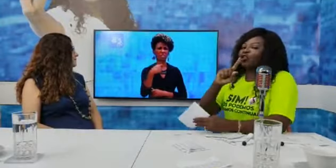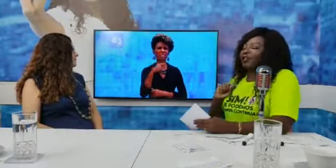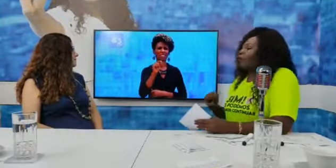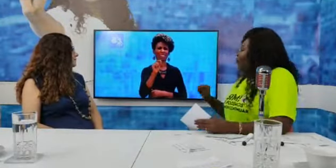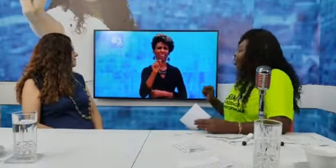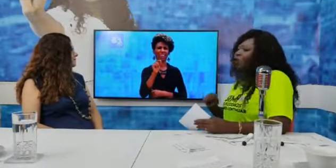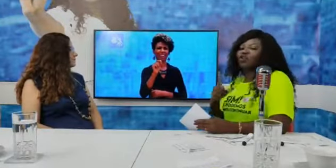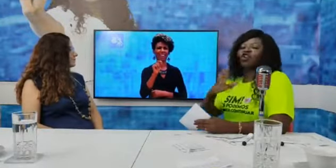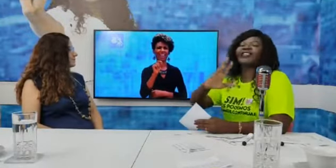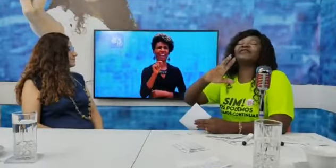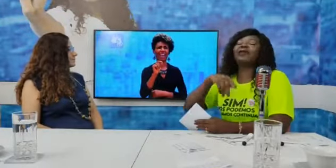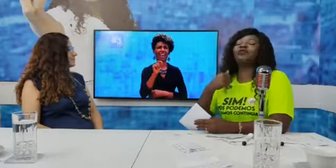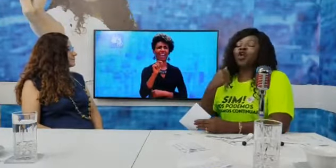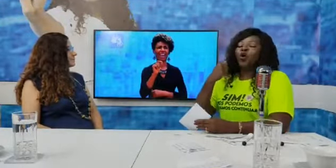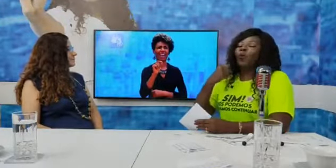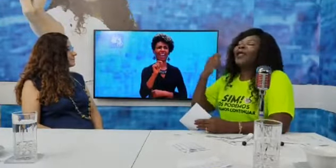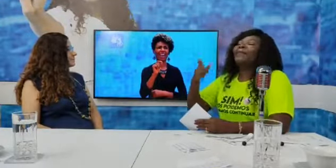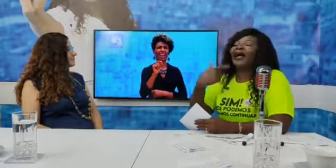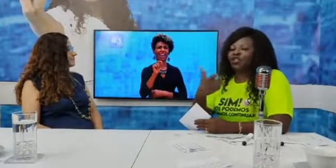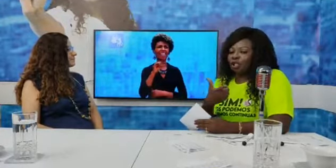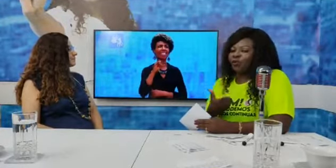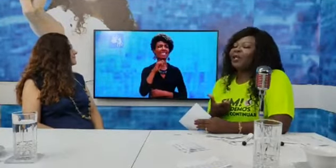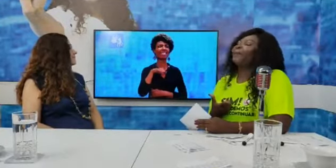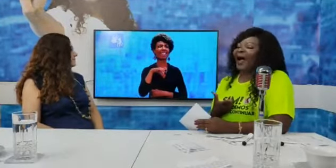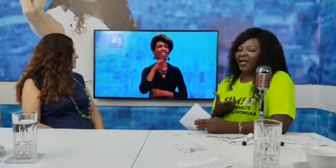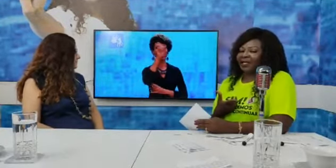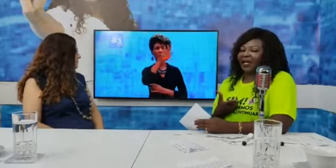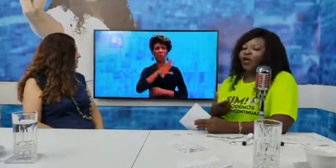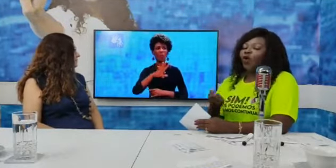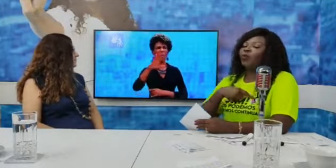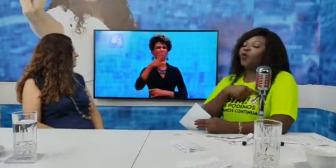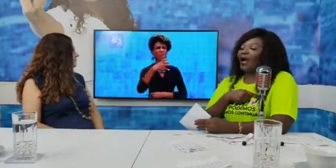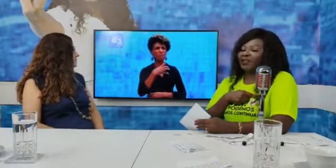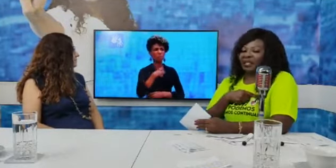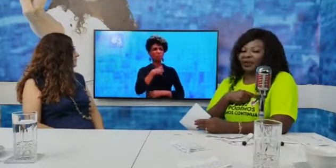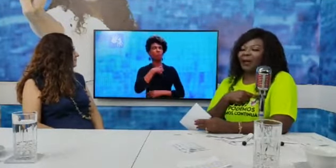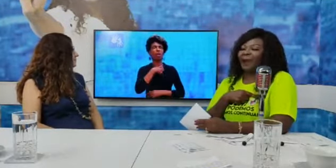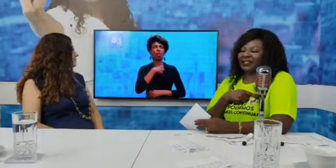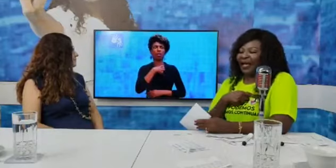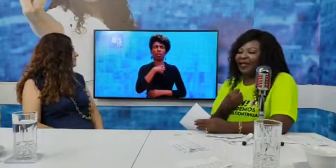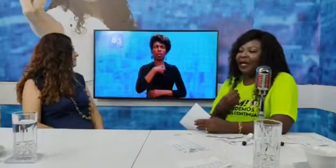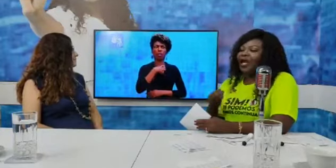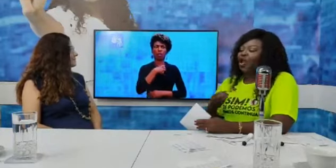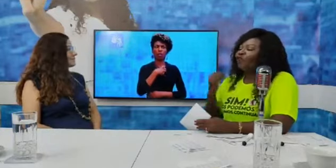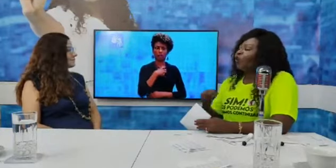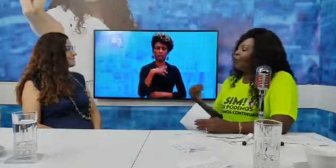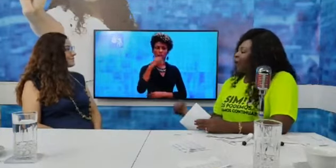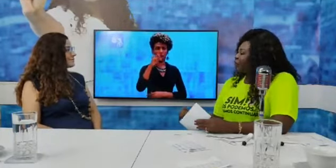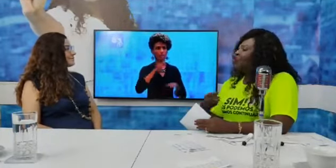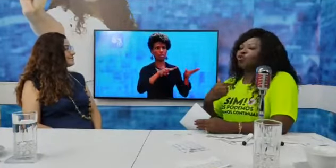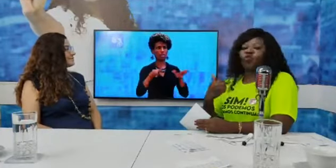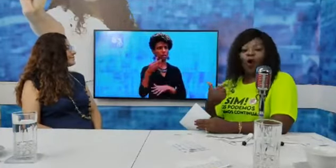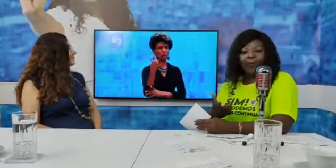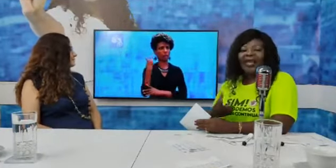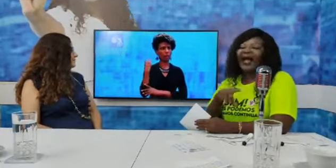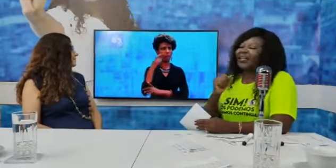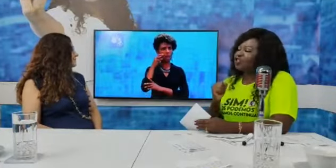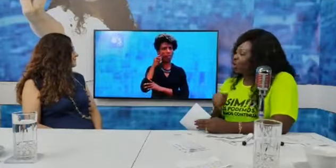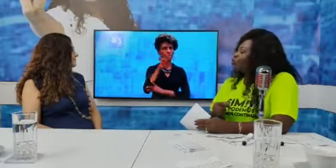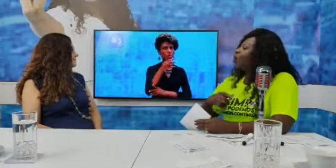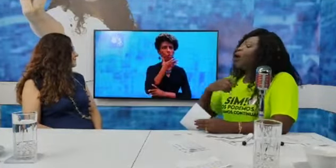essa noção vem quando nós vemos uma imagem que nos impacta. Como no caso, a semana passada, eu vi uma imagem de um